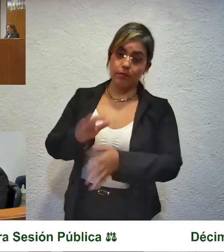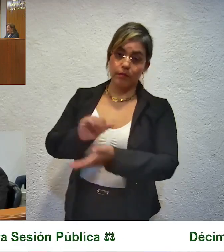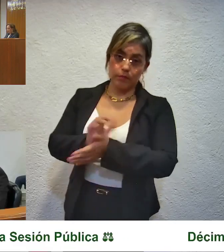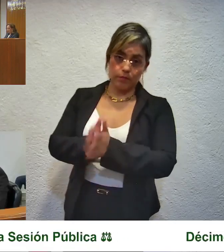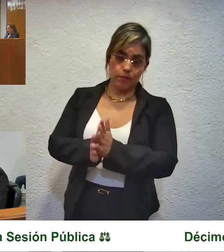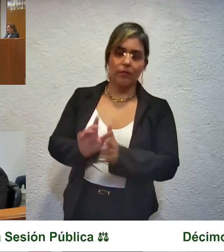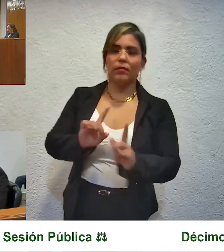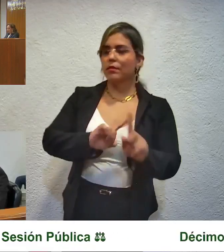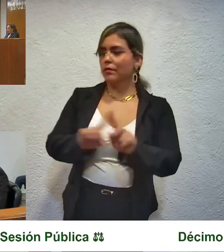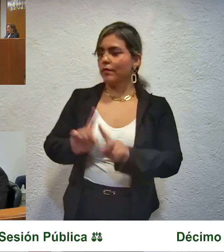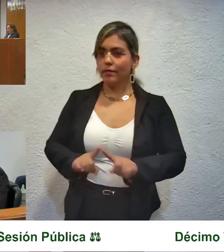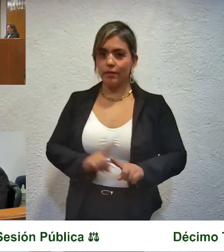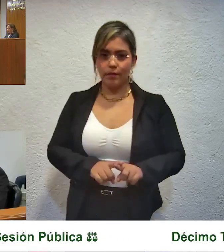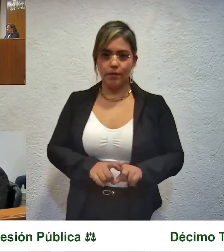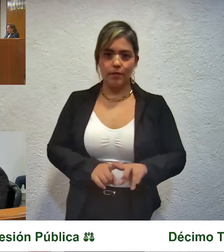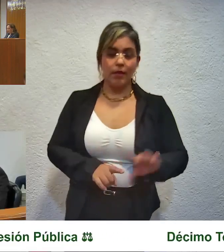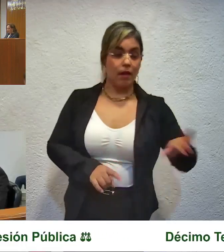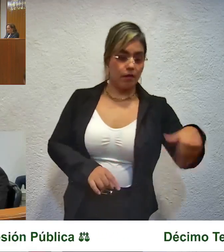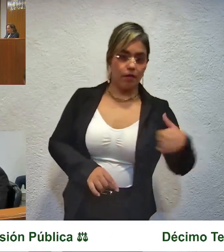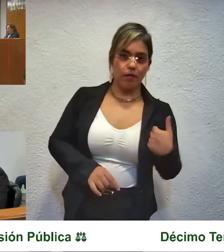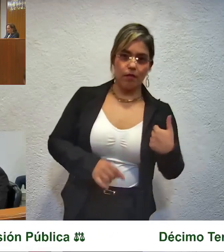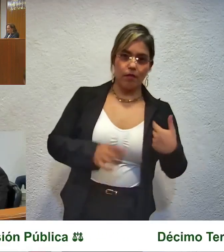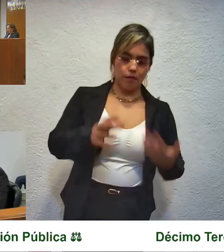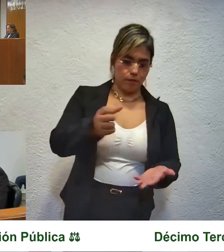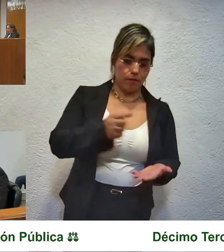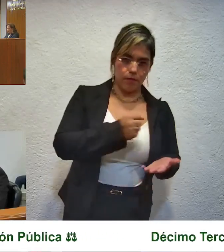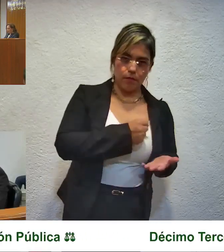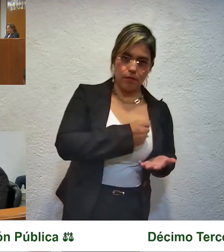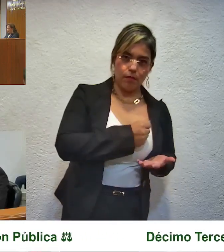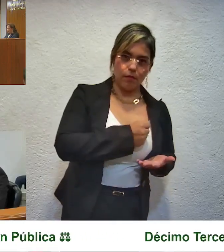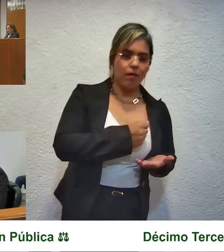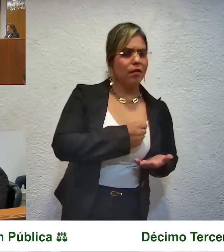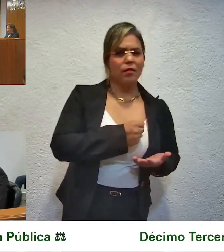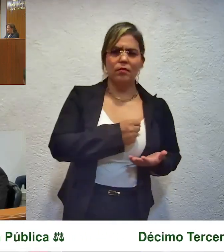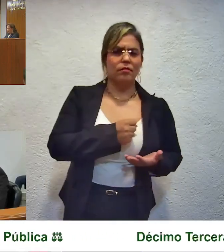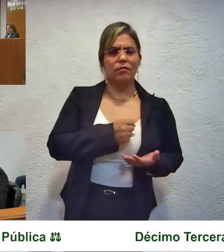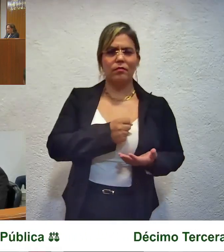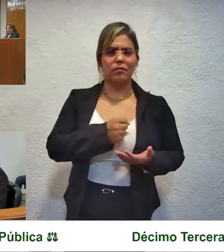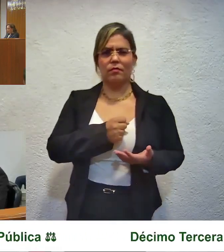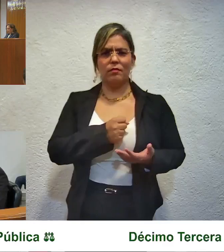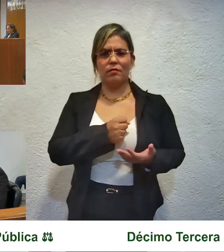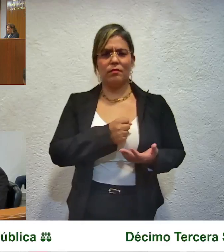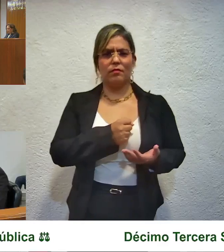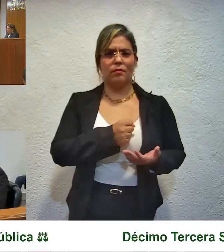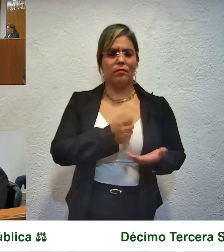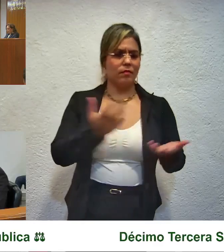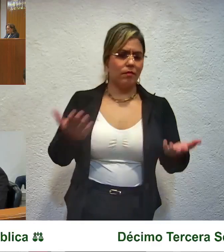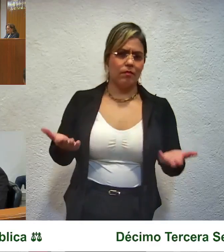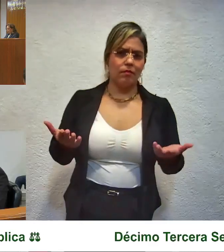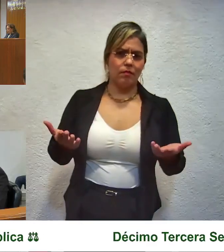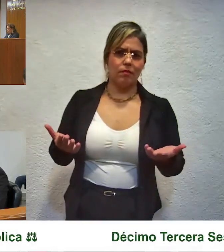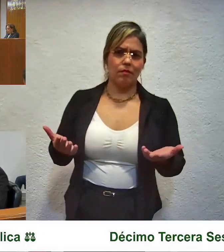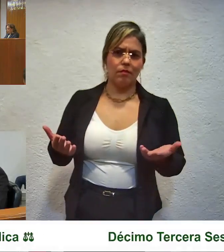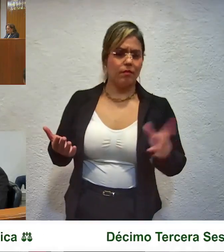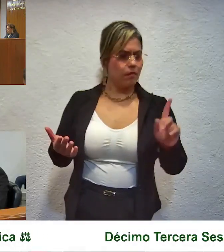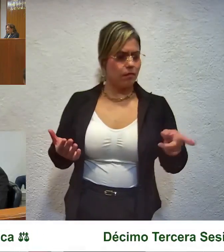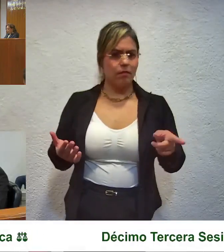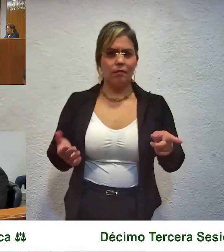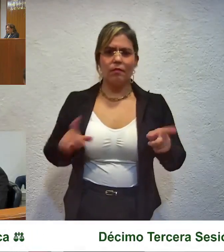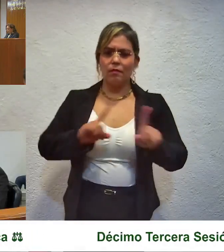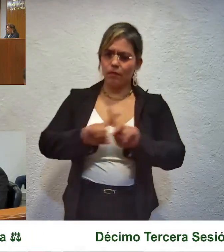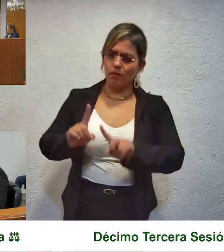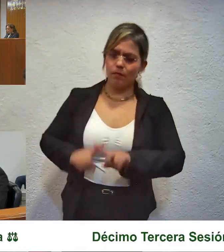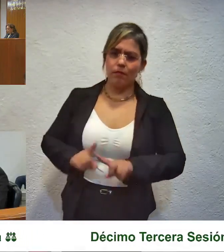y retuvieron injustificadamente demás percepciones económicas y que no le han notificado u otorgado la garantía de